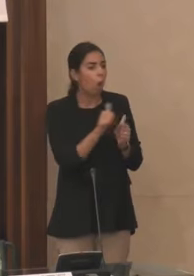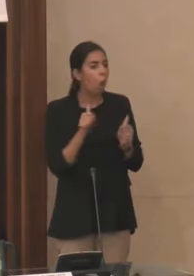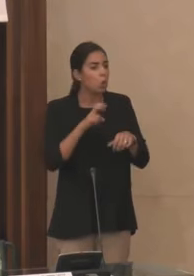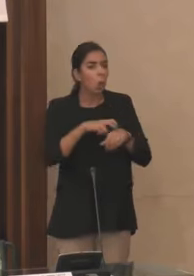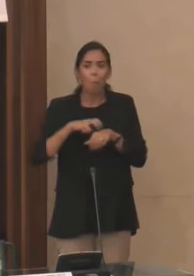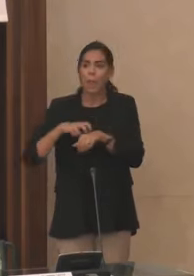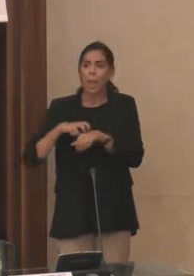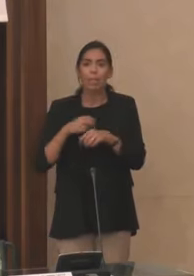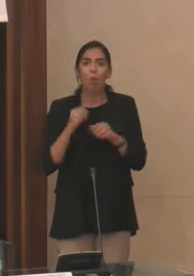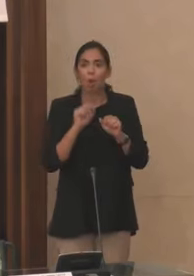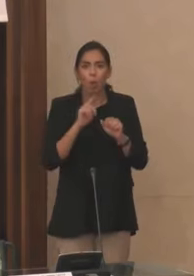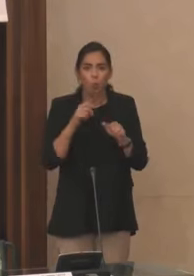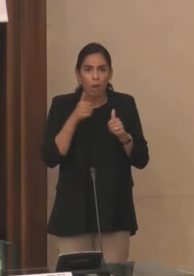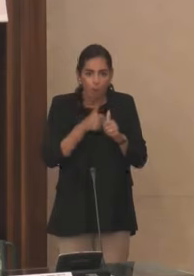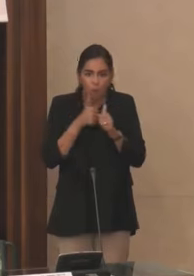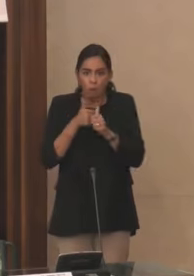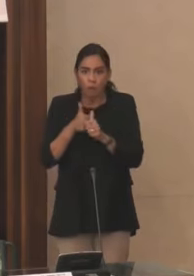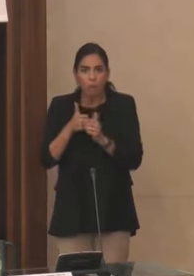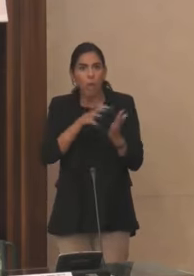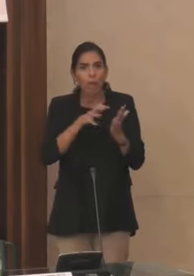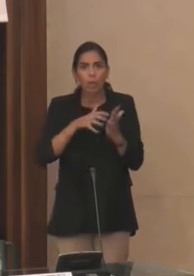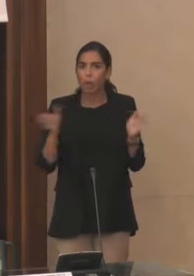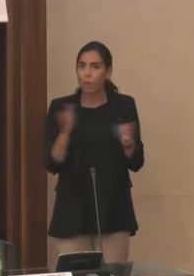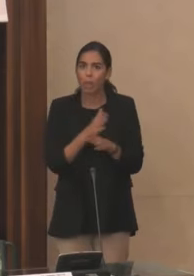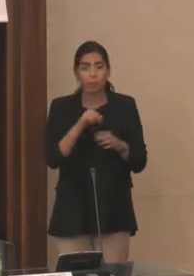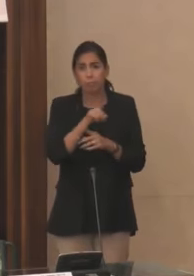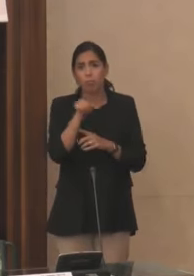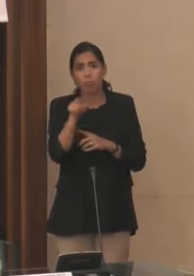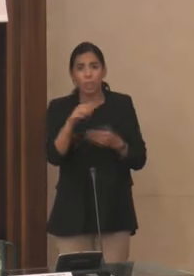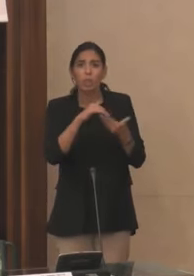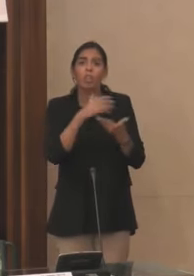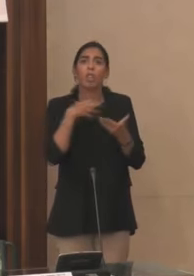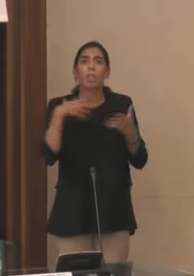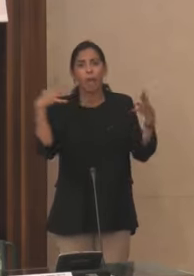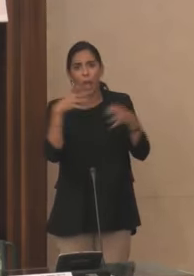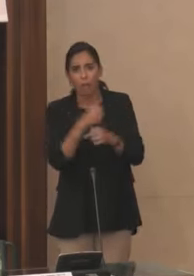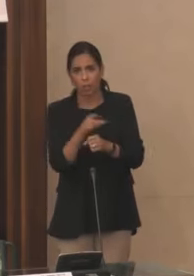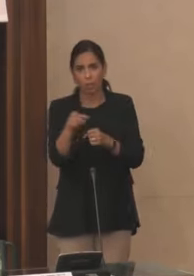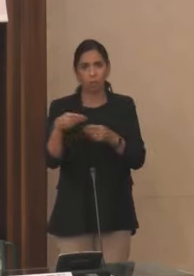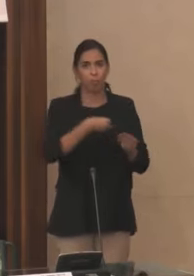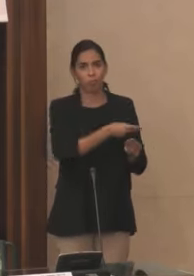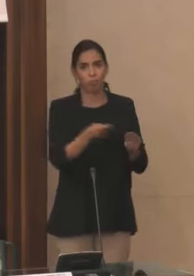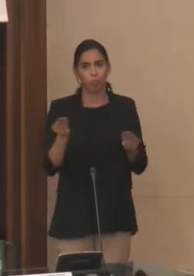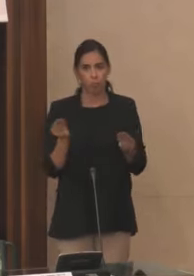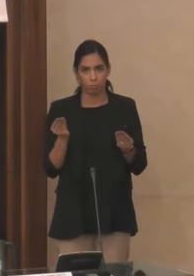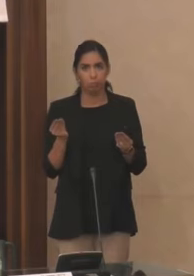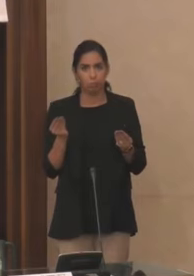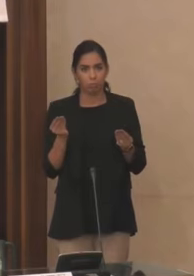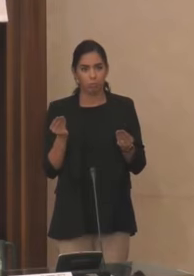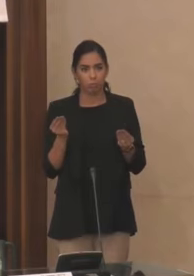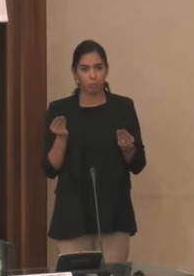grandi sintesi. Come dire, la società scientifica ha preso il posto di quello che faceva il clero quando impediva di leggere i